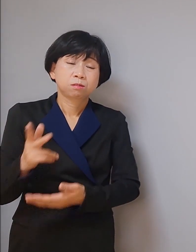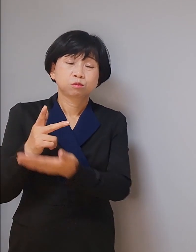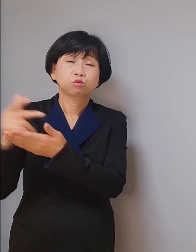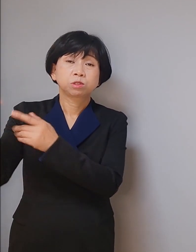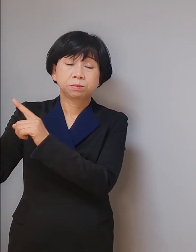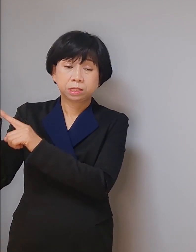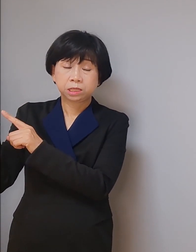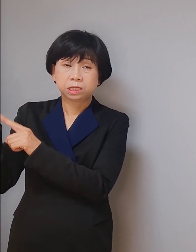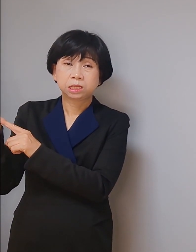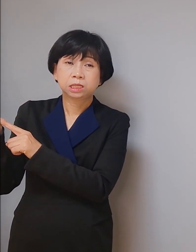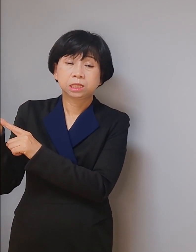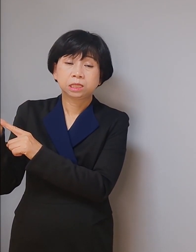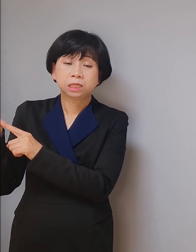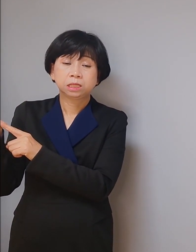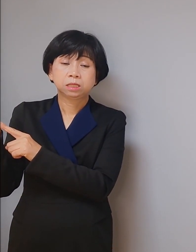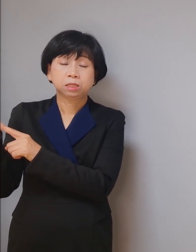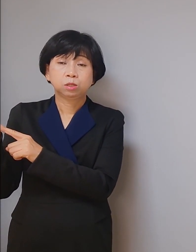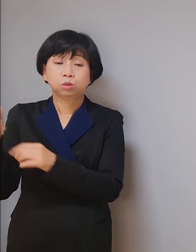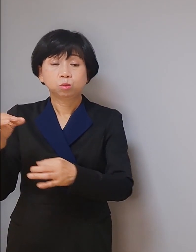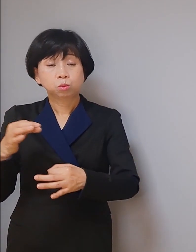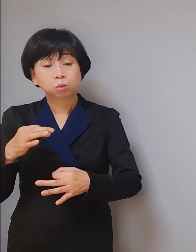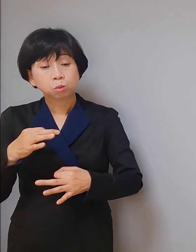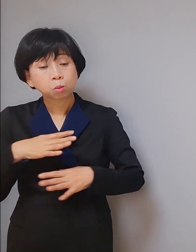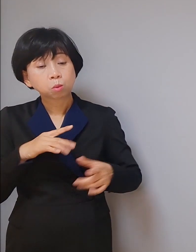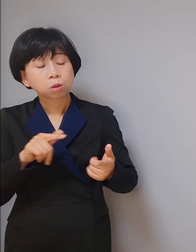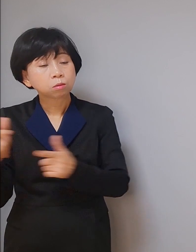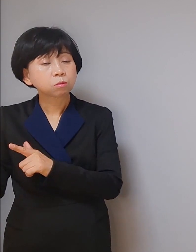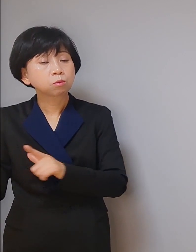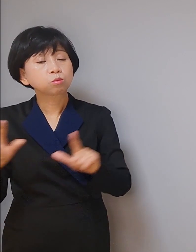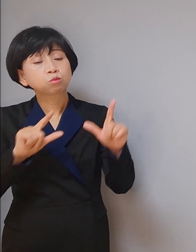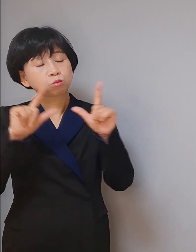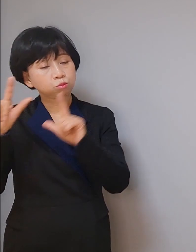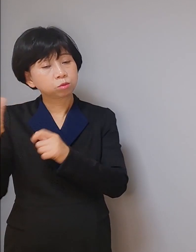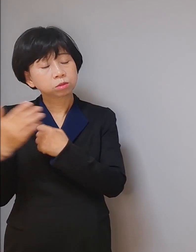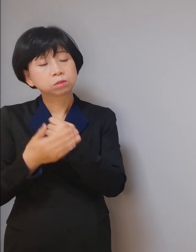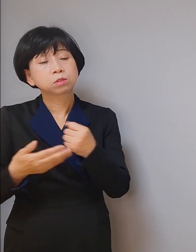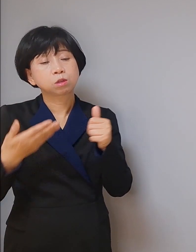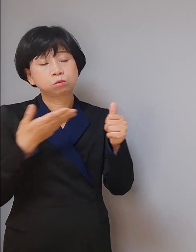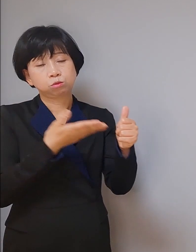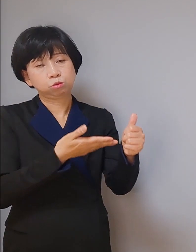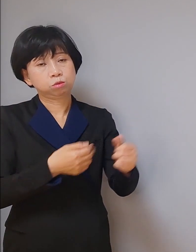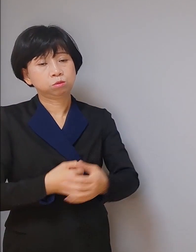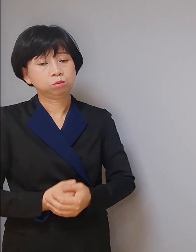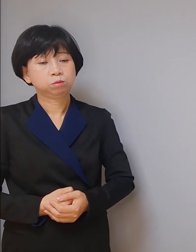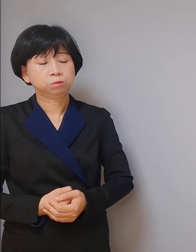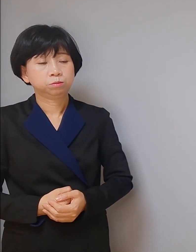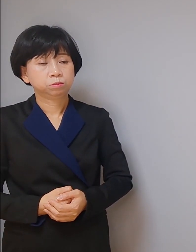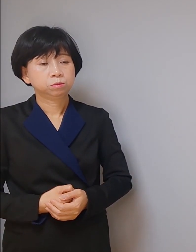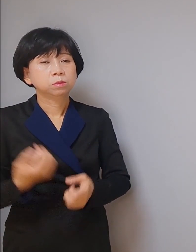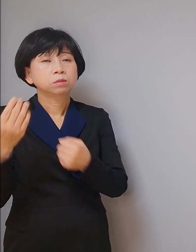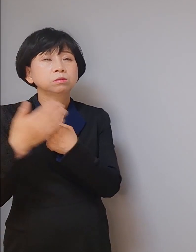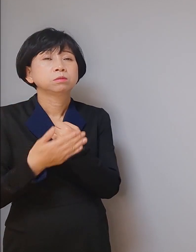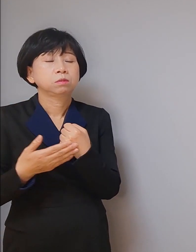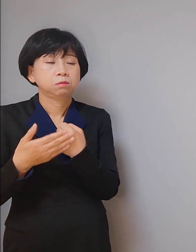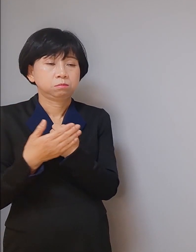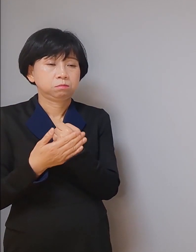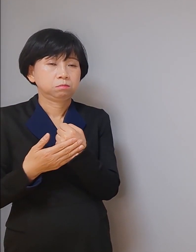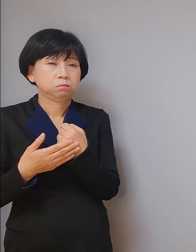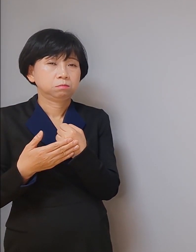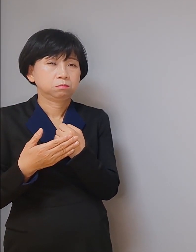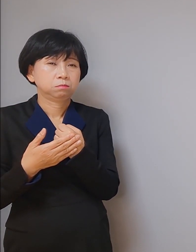주님께서는 그에게 놀라운 것들을 누리며 살 수 있는 은혜, 그 은혜를